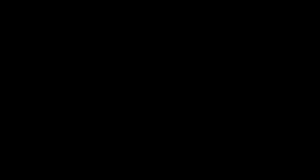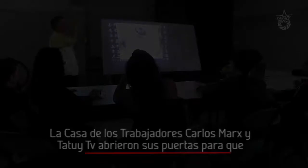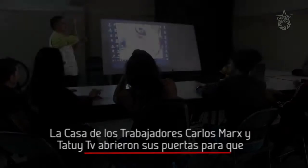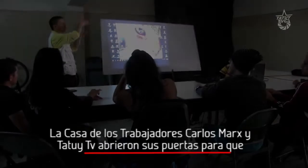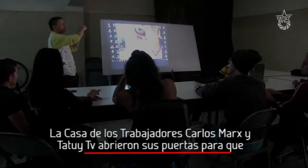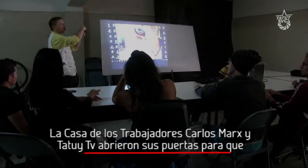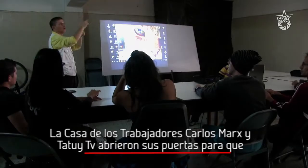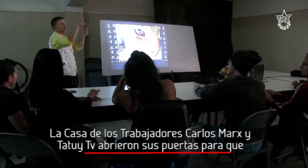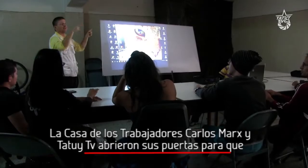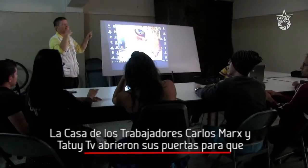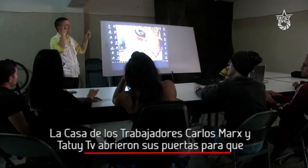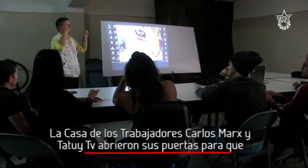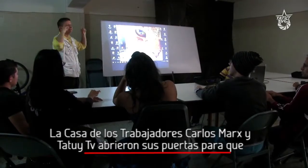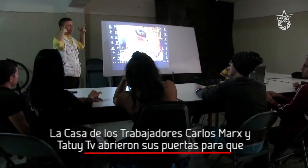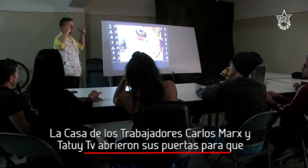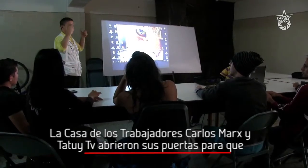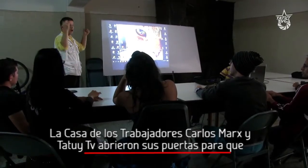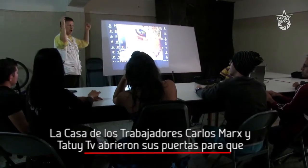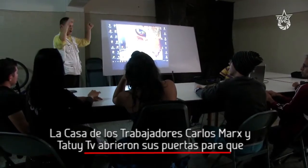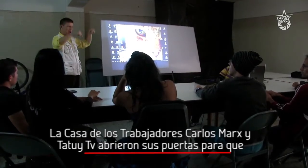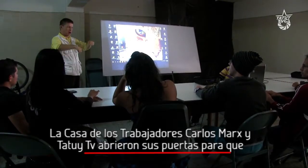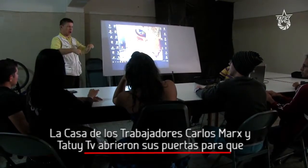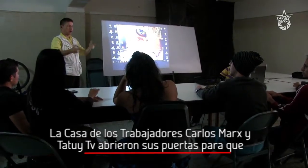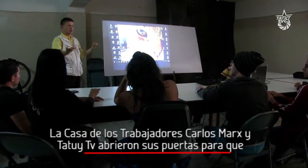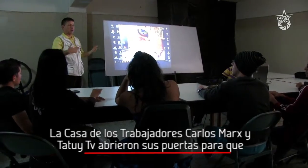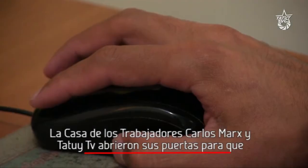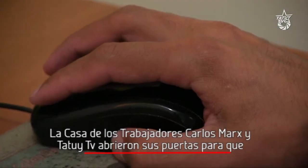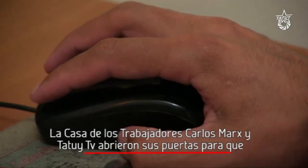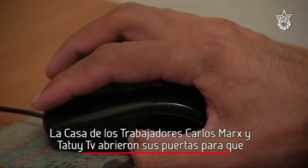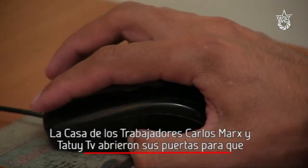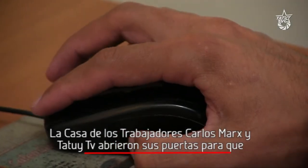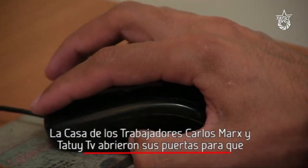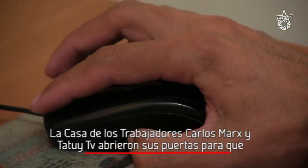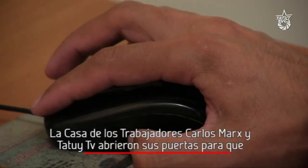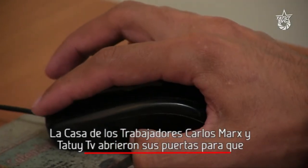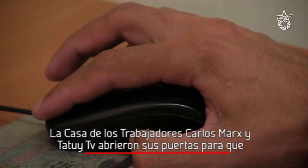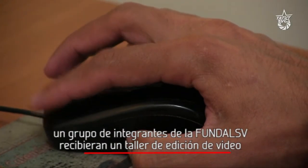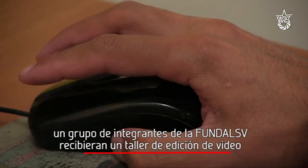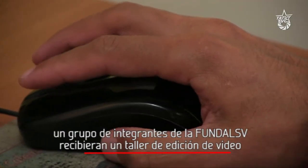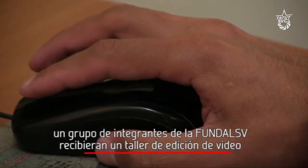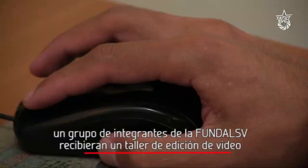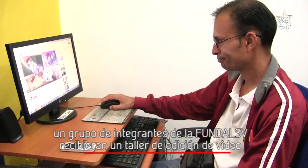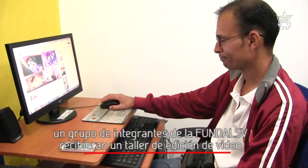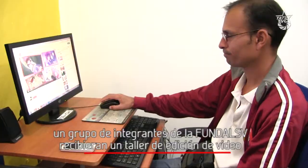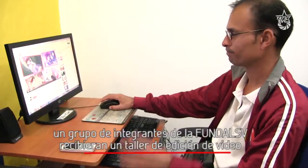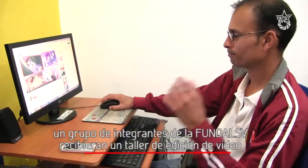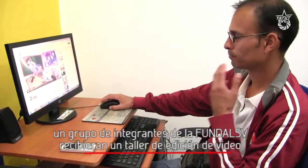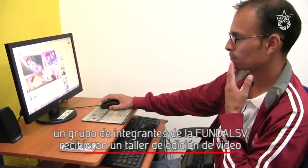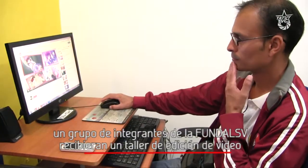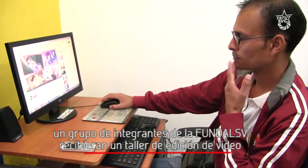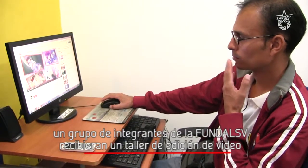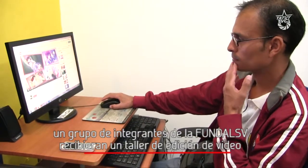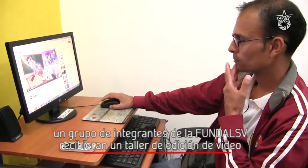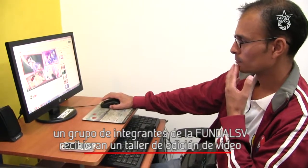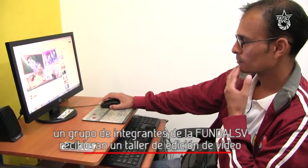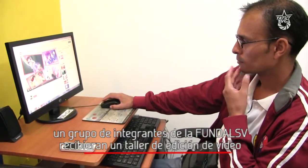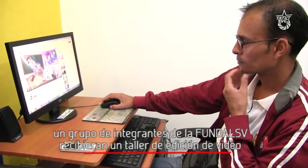La Casa de los Trabajadores Carlos Marx y Tatuí TV abrieron sus puertas para que un grupo de integrantes de la Fundación de Lengua de Señas